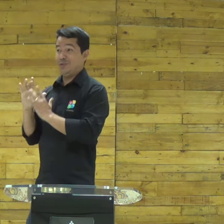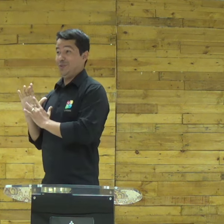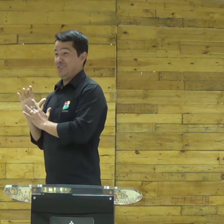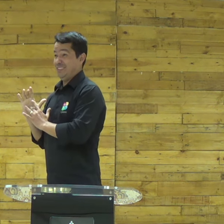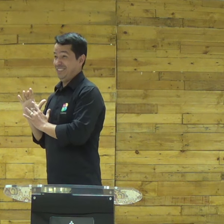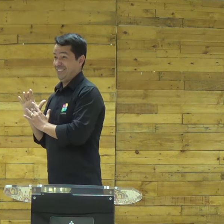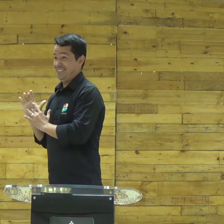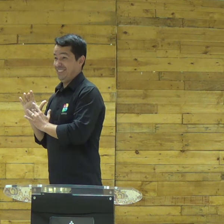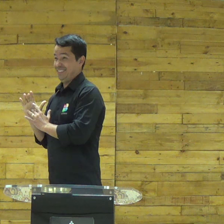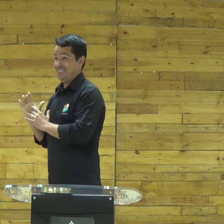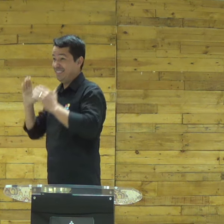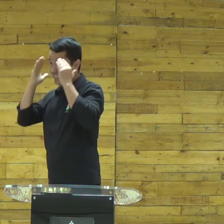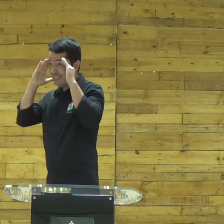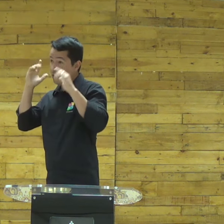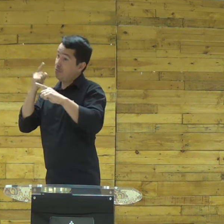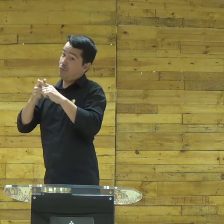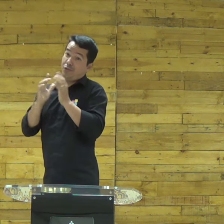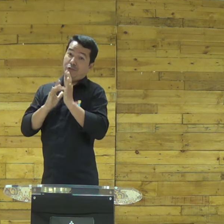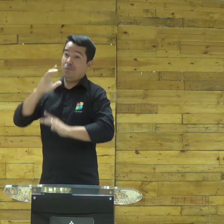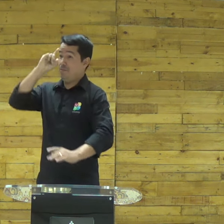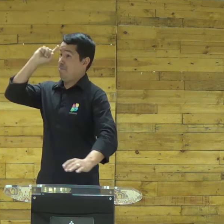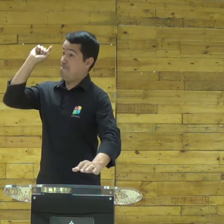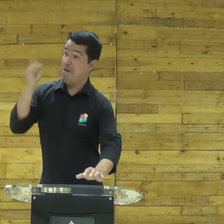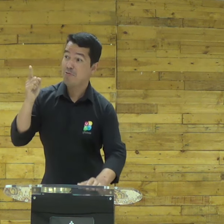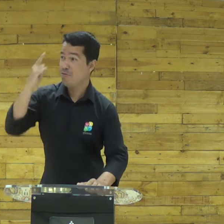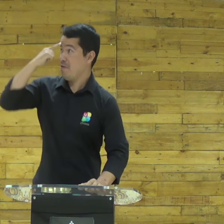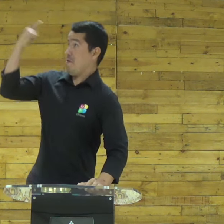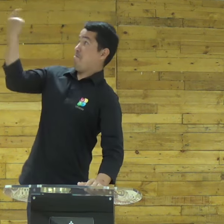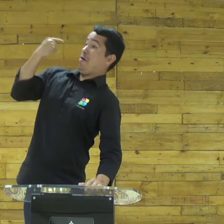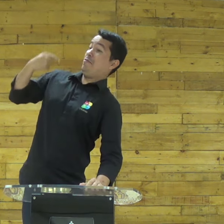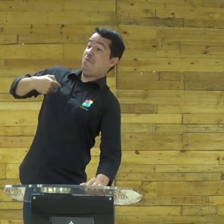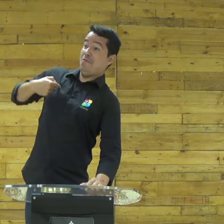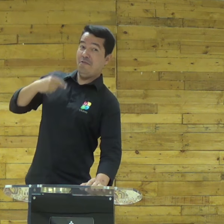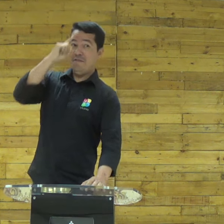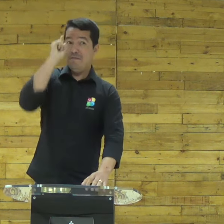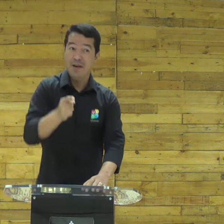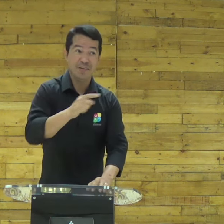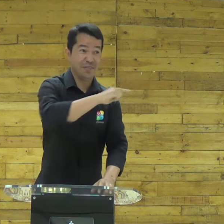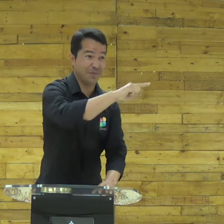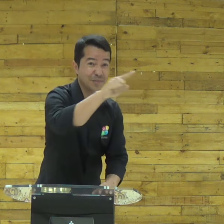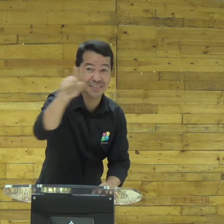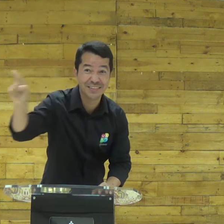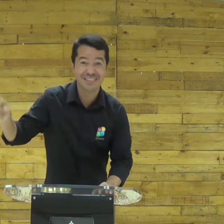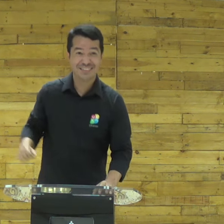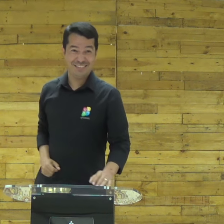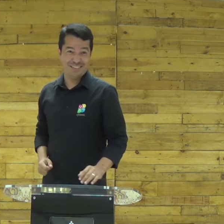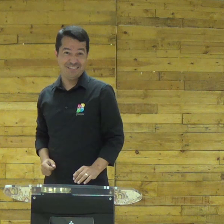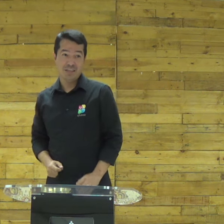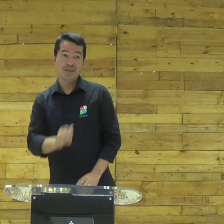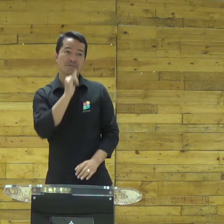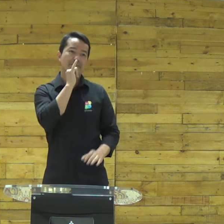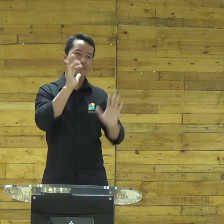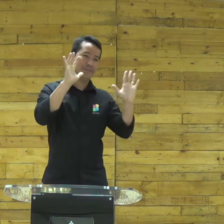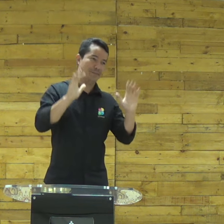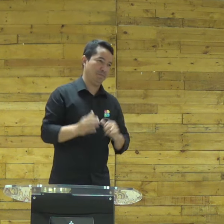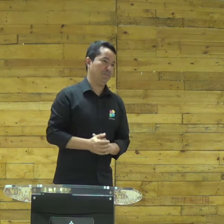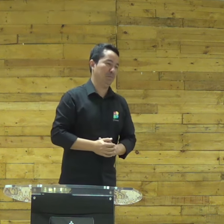de Jesus para as outras pessoas porque Jesus mandou é um mandamento para mim e para você